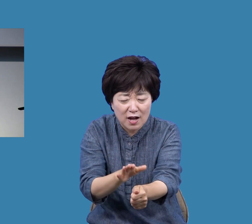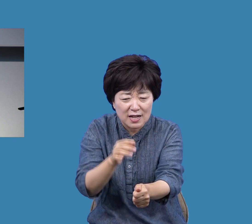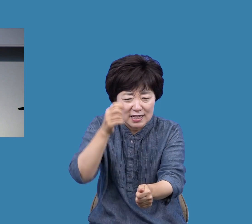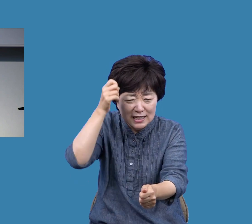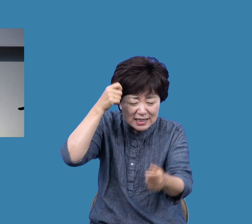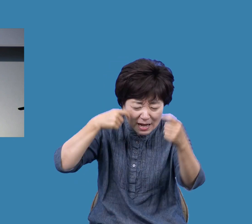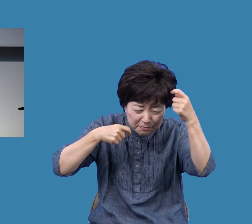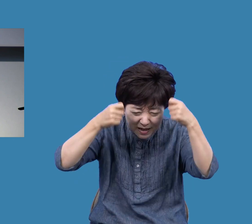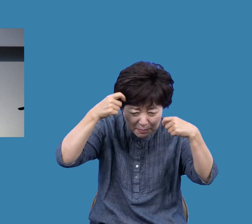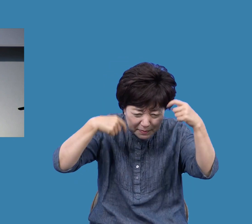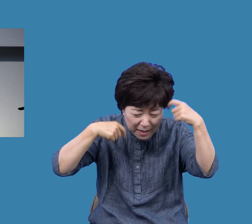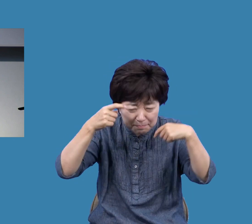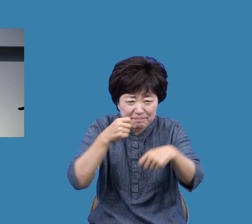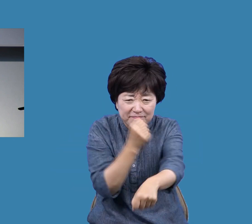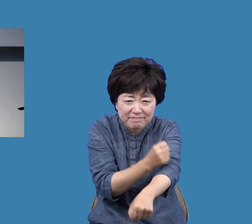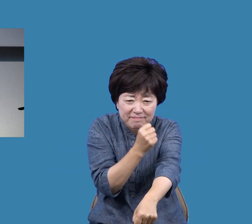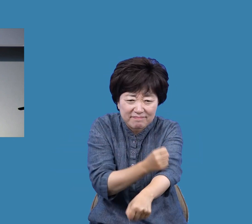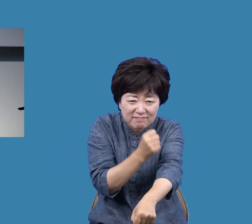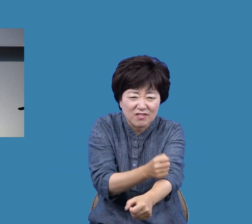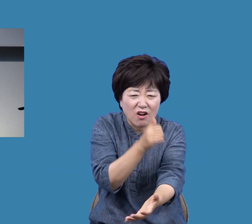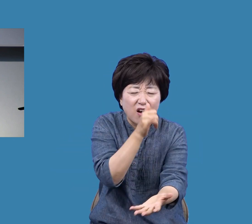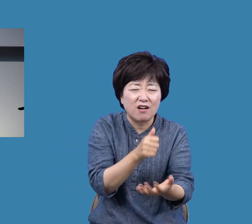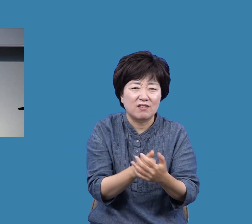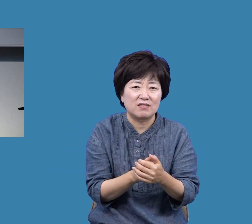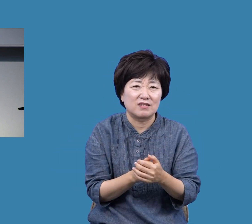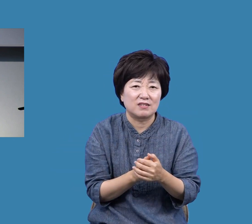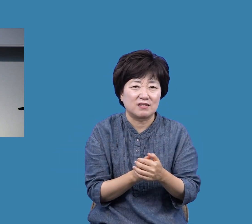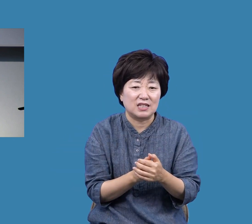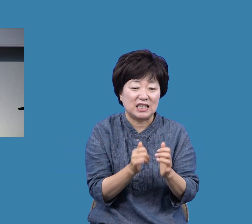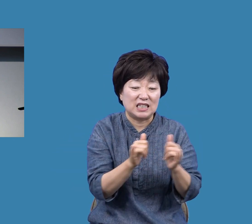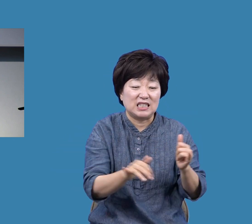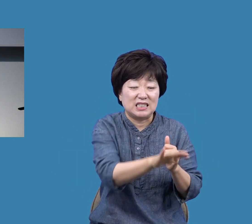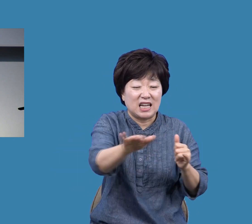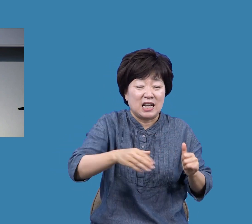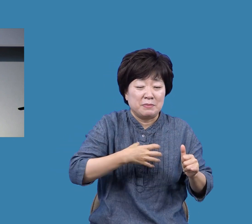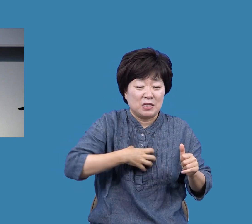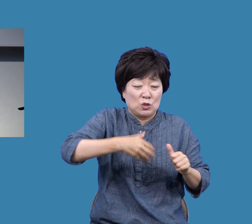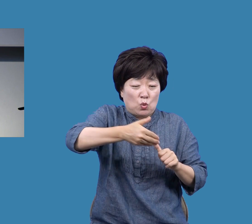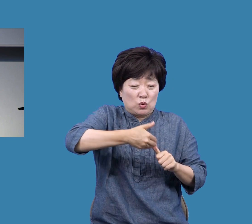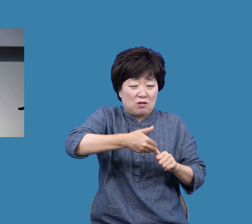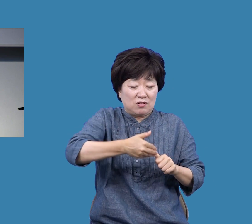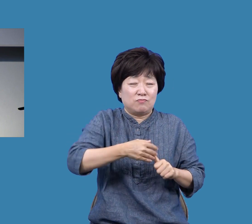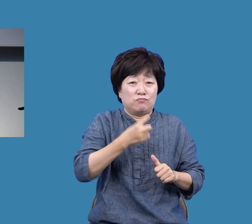기억하세요 여러분, 이게 속지 마세요. 사람이 속 썩이지 하나님이 속 썩이십니까?